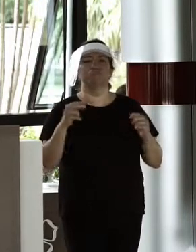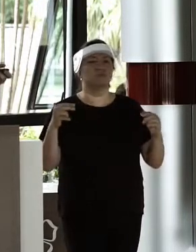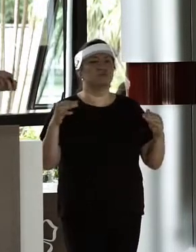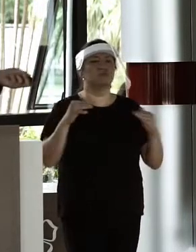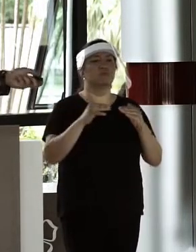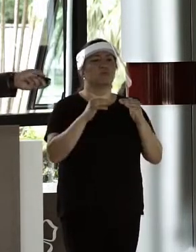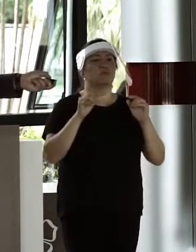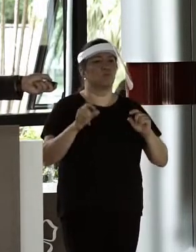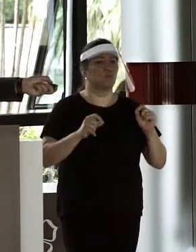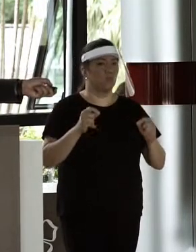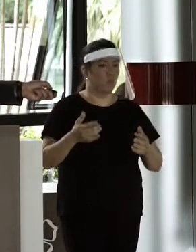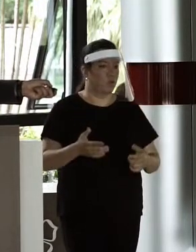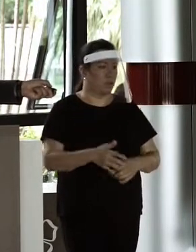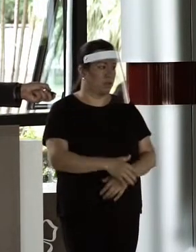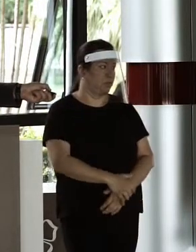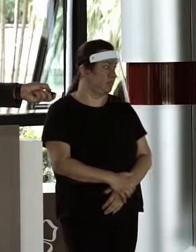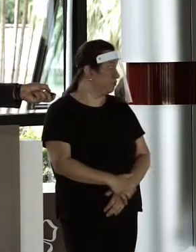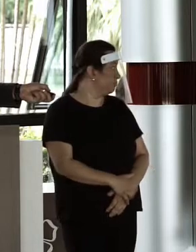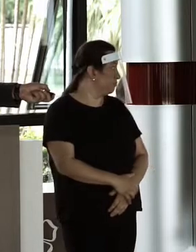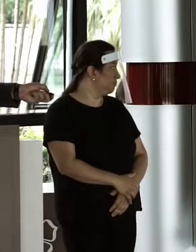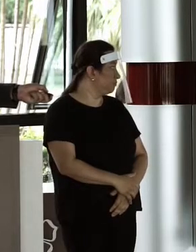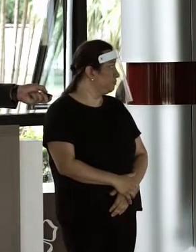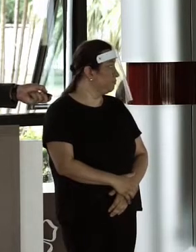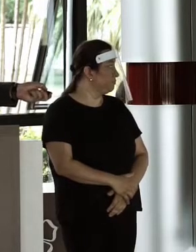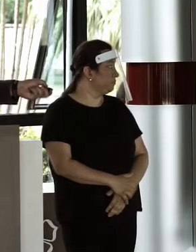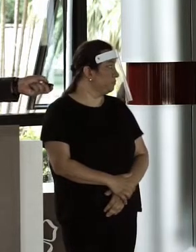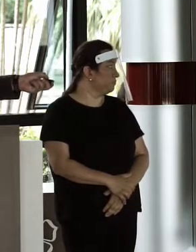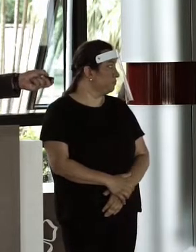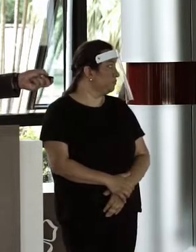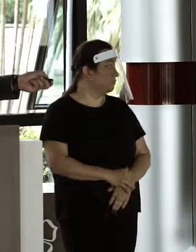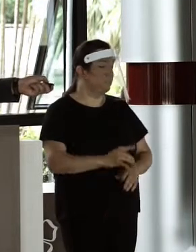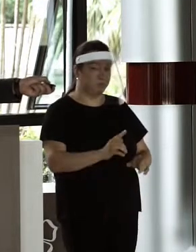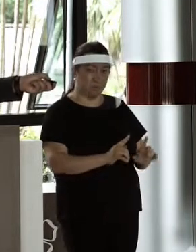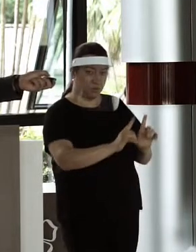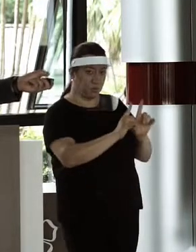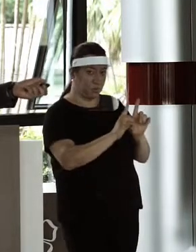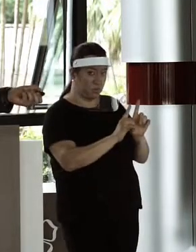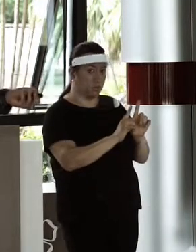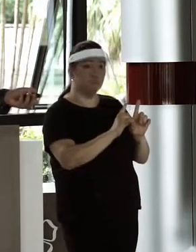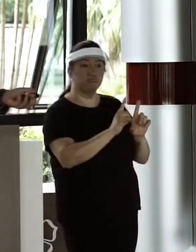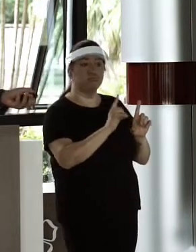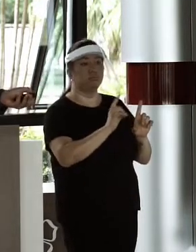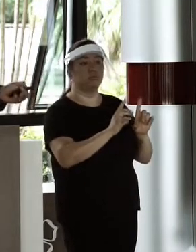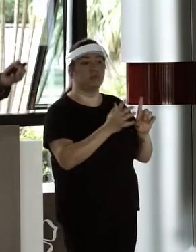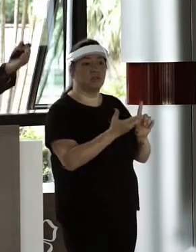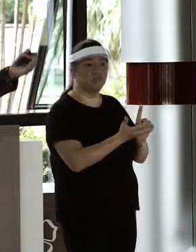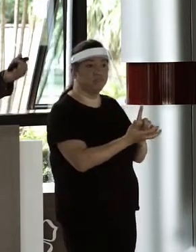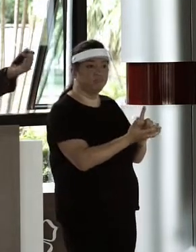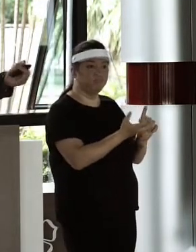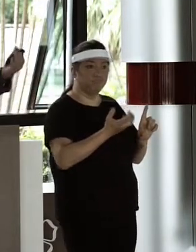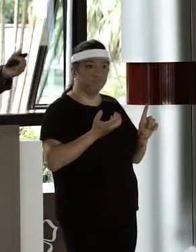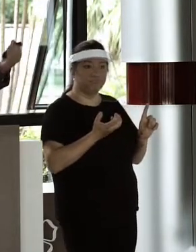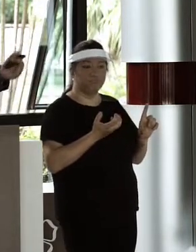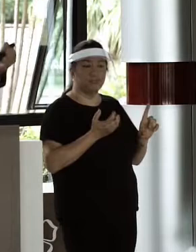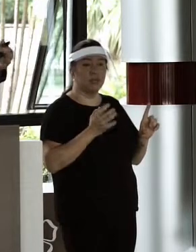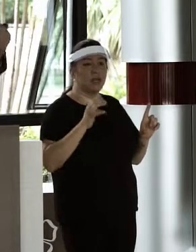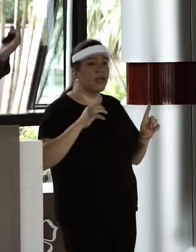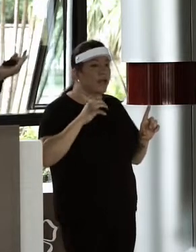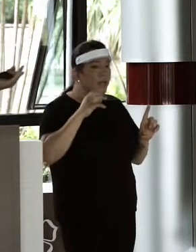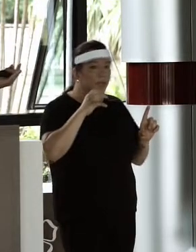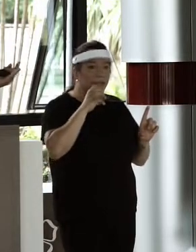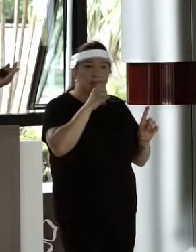resultado? Então a gente tem aqui a câmera térmica, ela vai fazer a captura de um termograma, de uma imagem